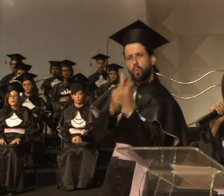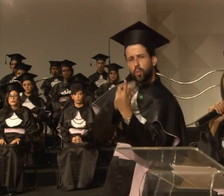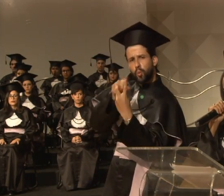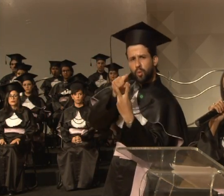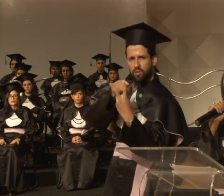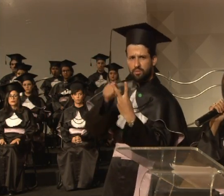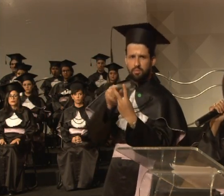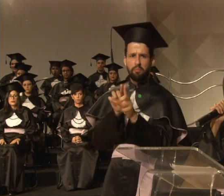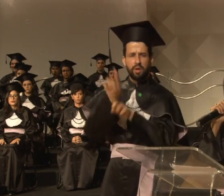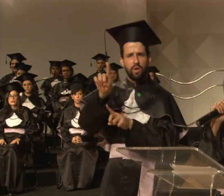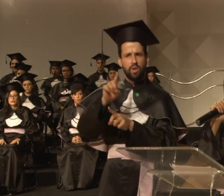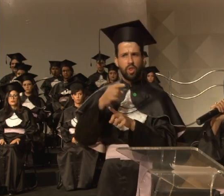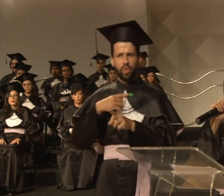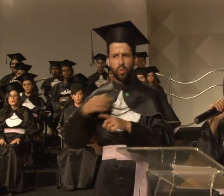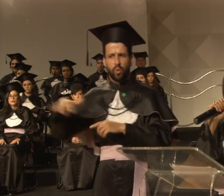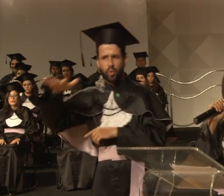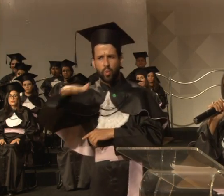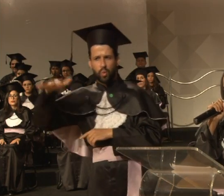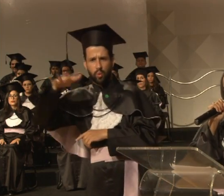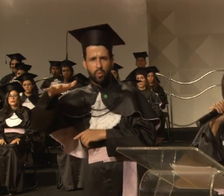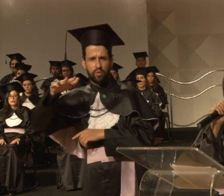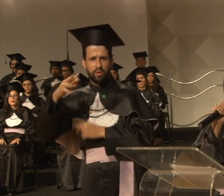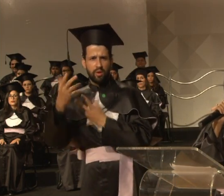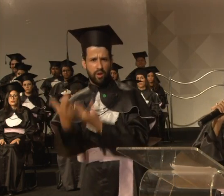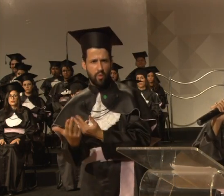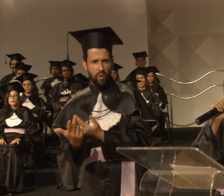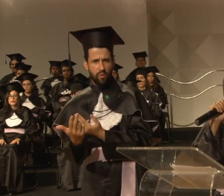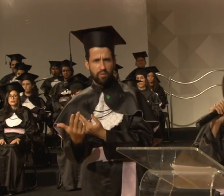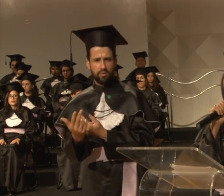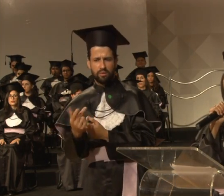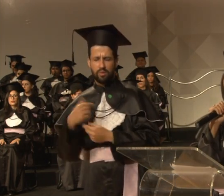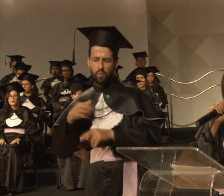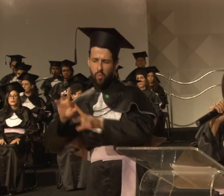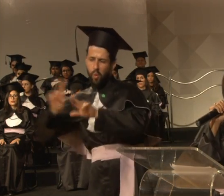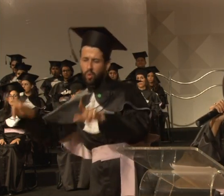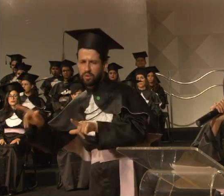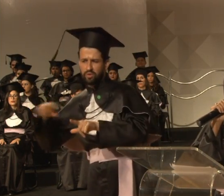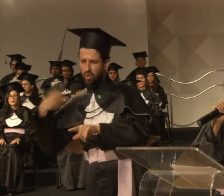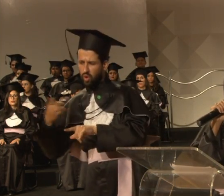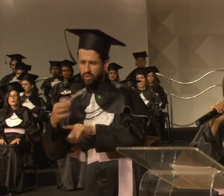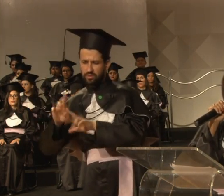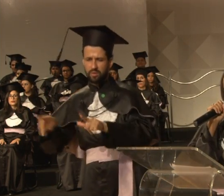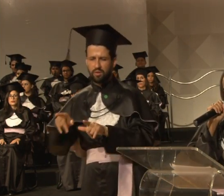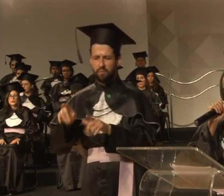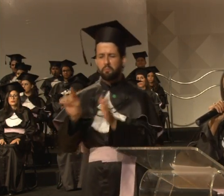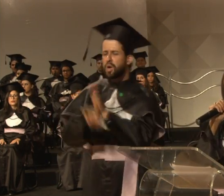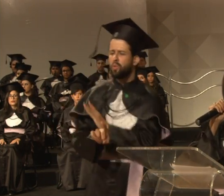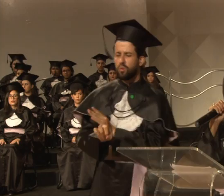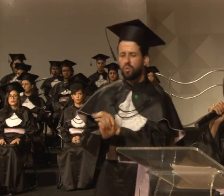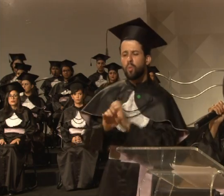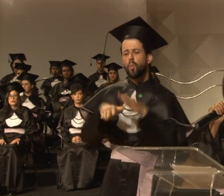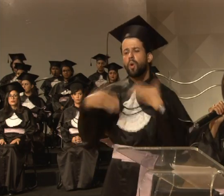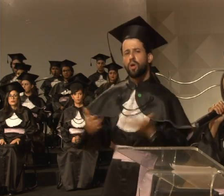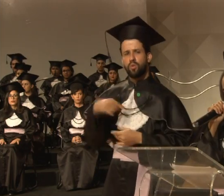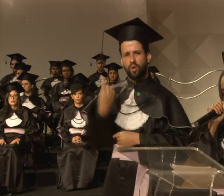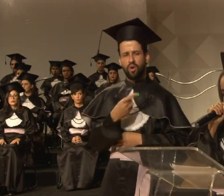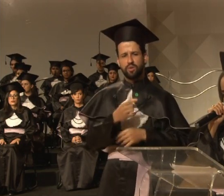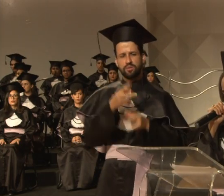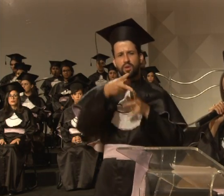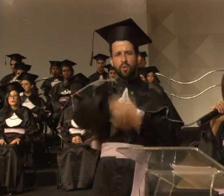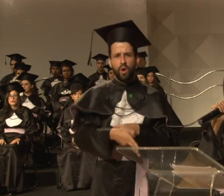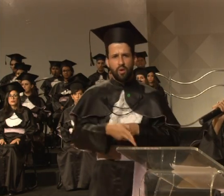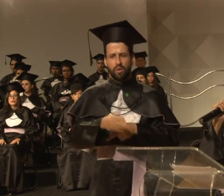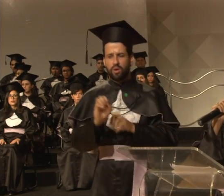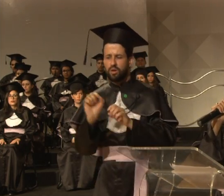iguais. A outra é que somos diferentes. Questiono, quando somos iguais? Em que somos